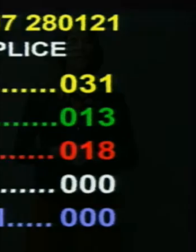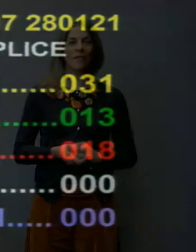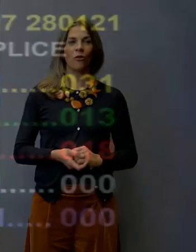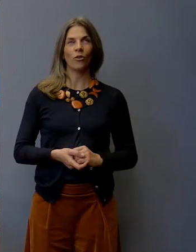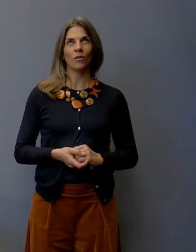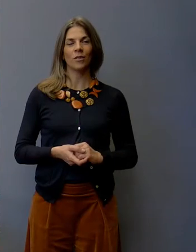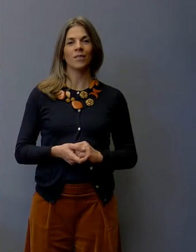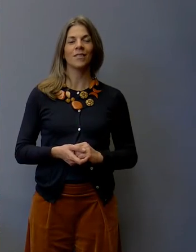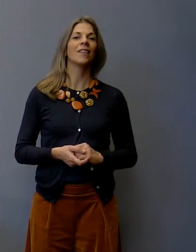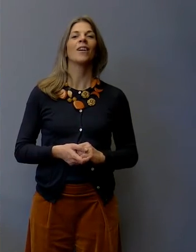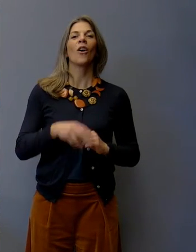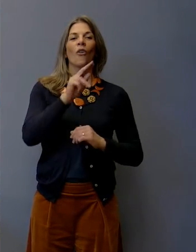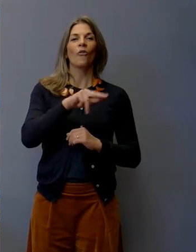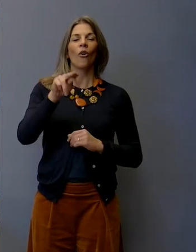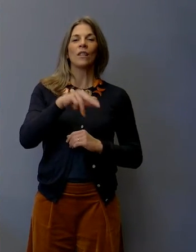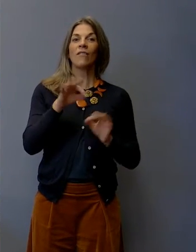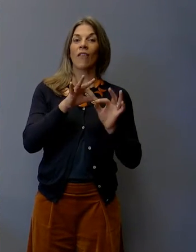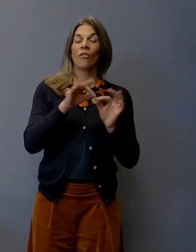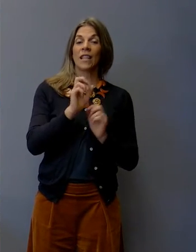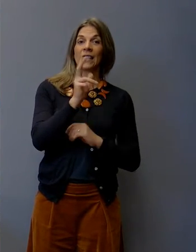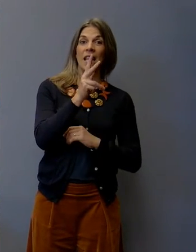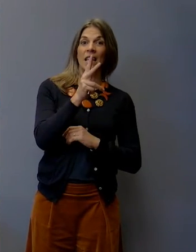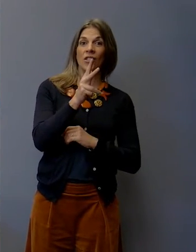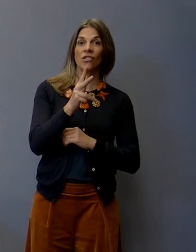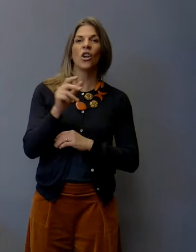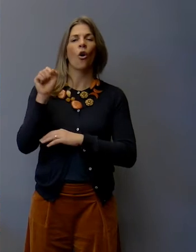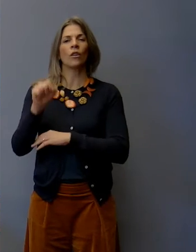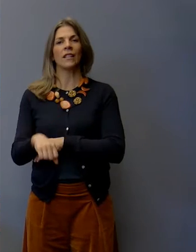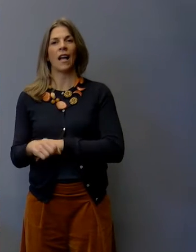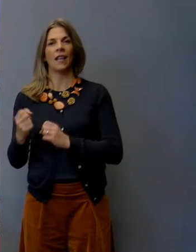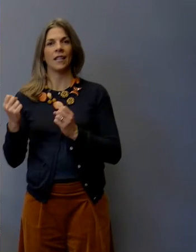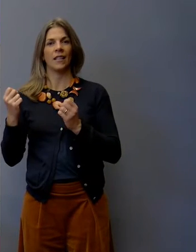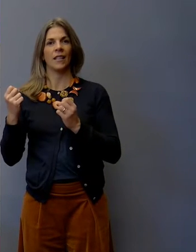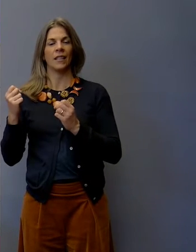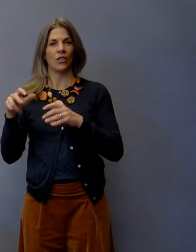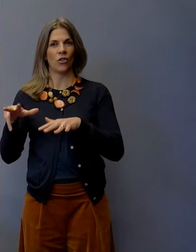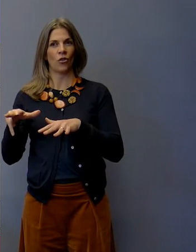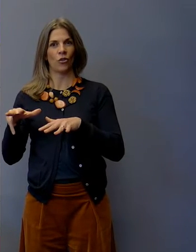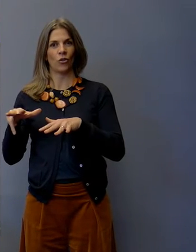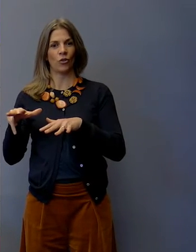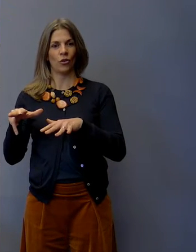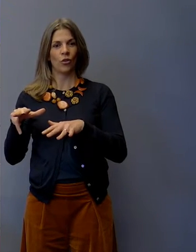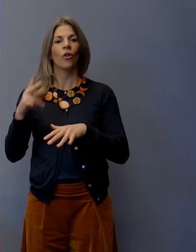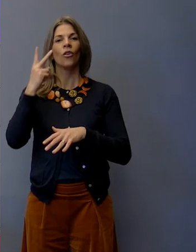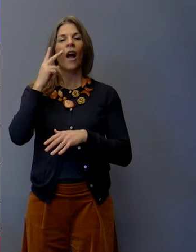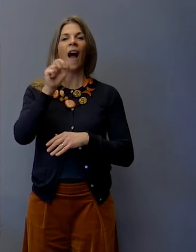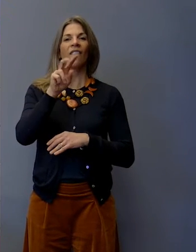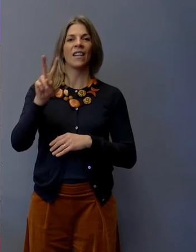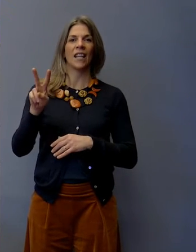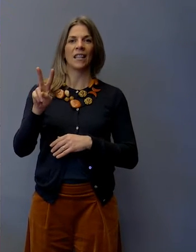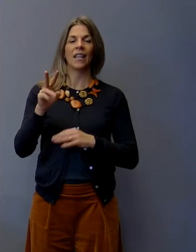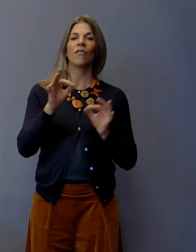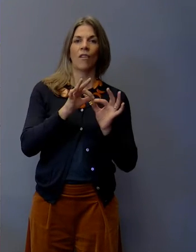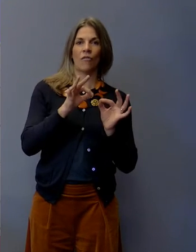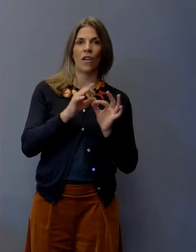13 voti favorevoli e 18 contrari in aula consigliere avvenente volere consigliera